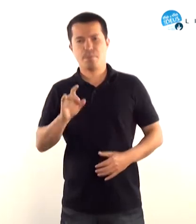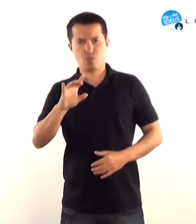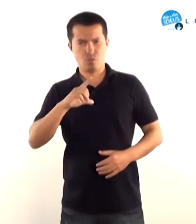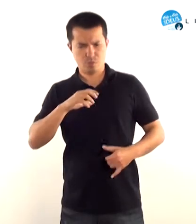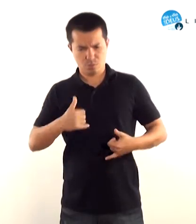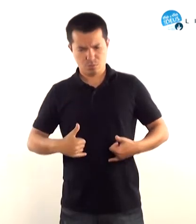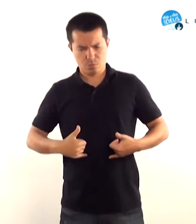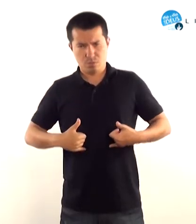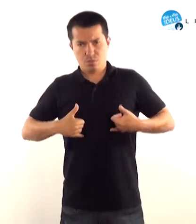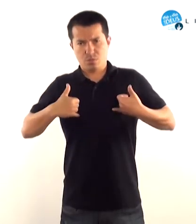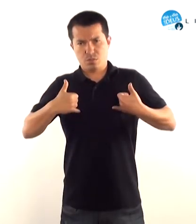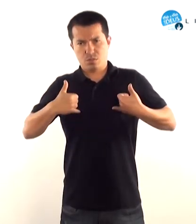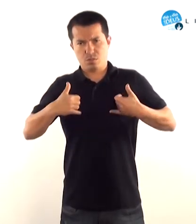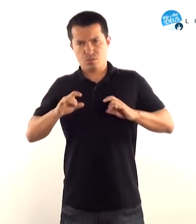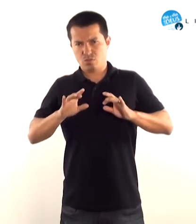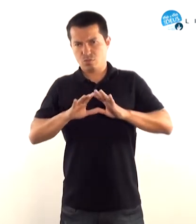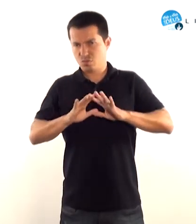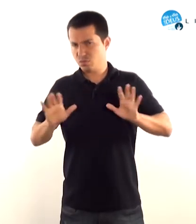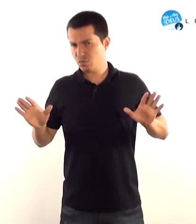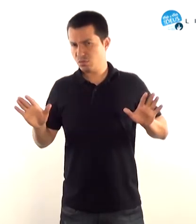orgulhosos, eles se tornaram